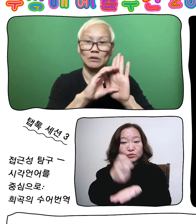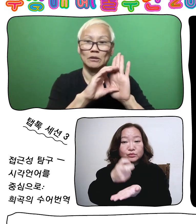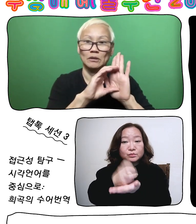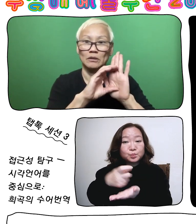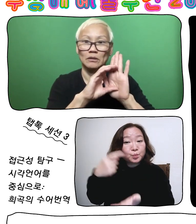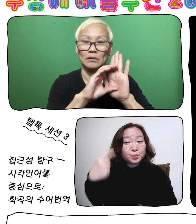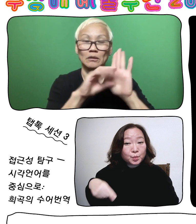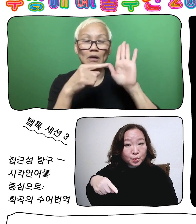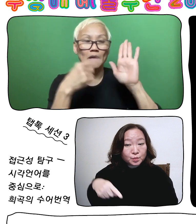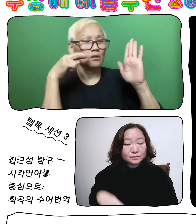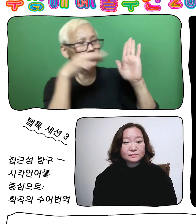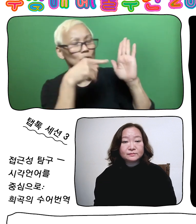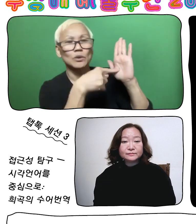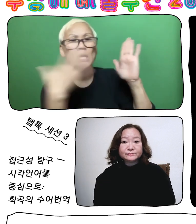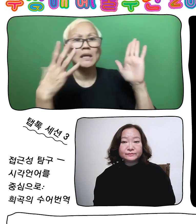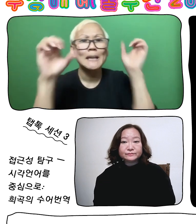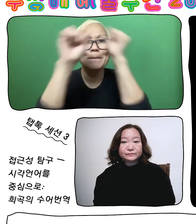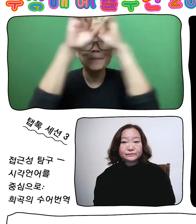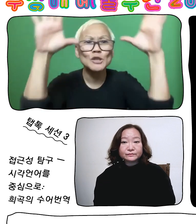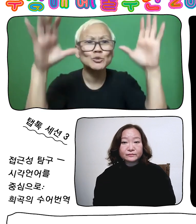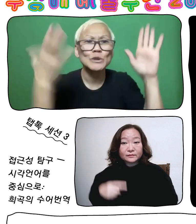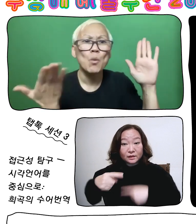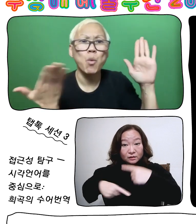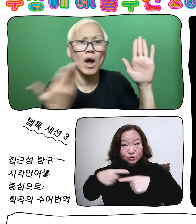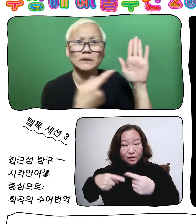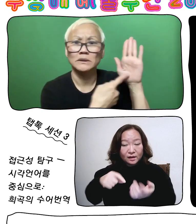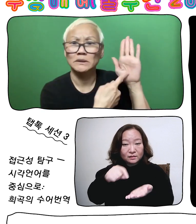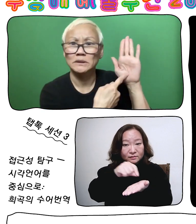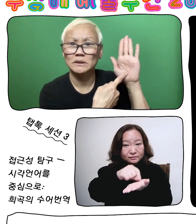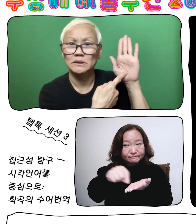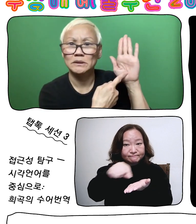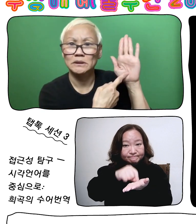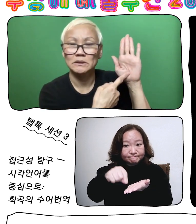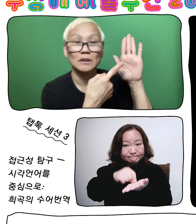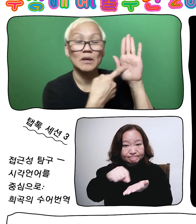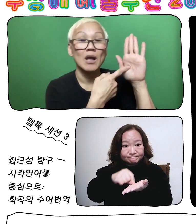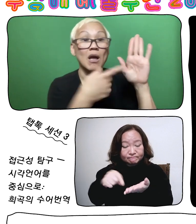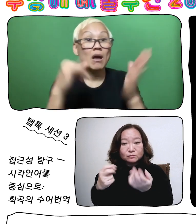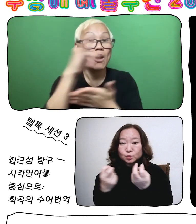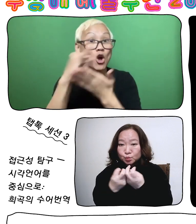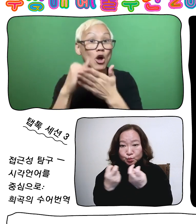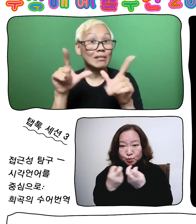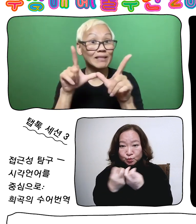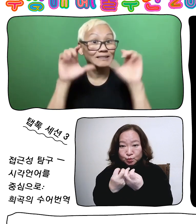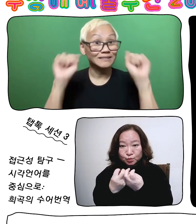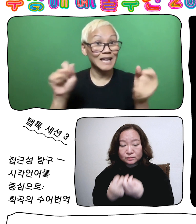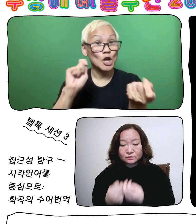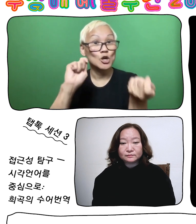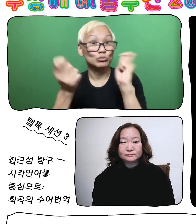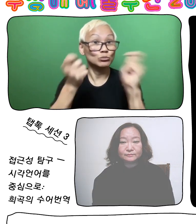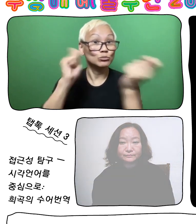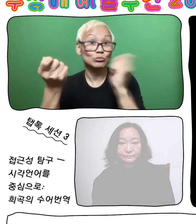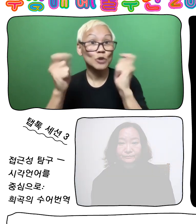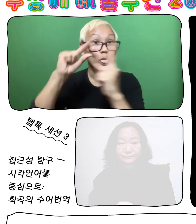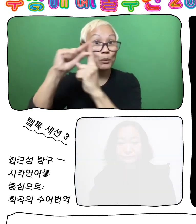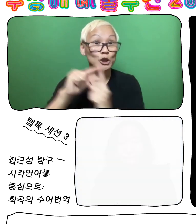미국 수어 문법이 어떤지, 수어의 기록을 어떻게 할 것인지 정해야 합니다.